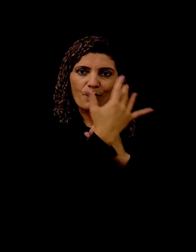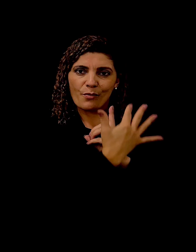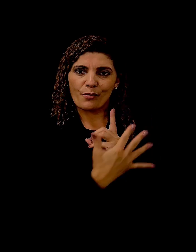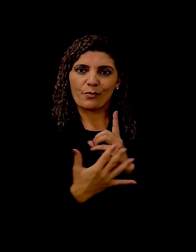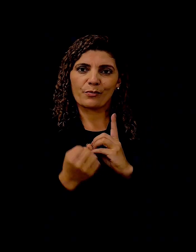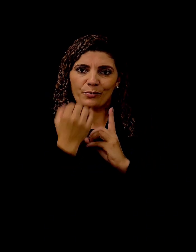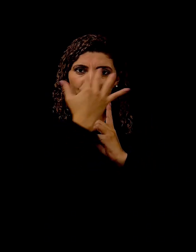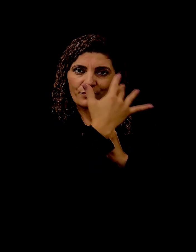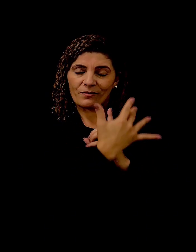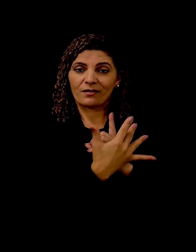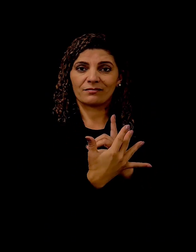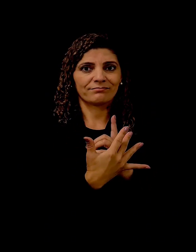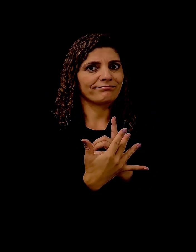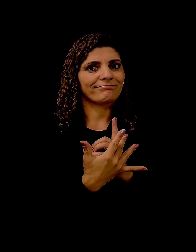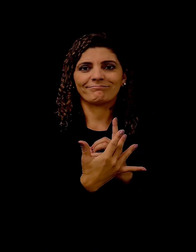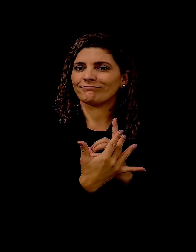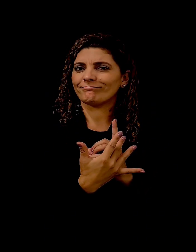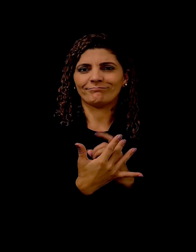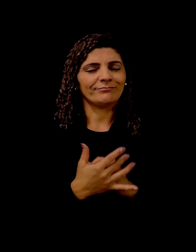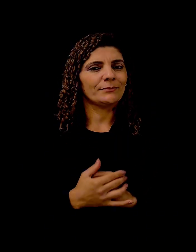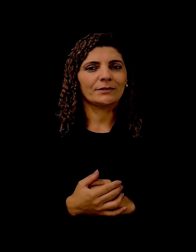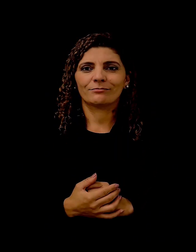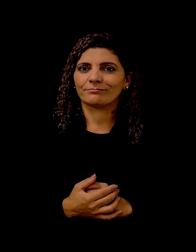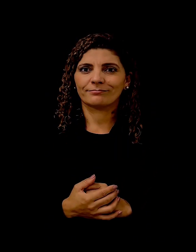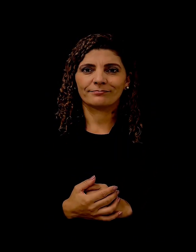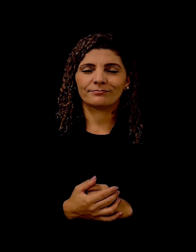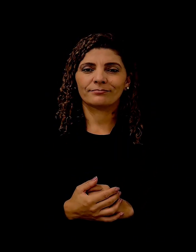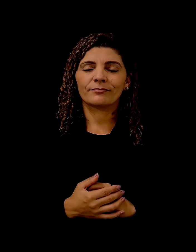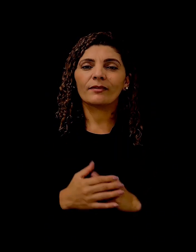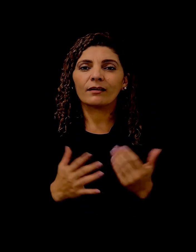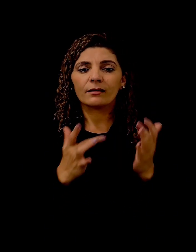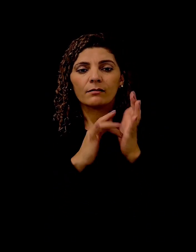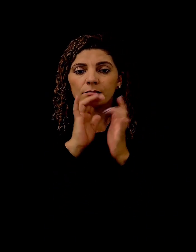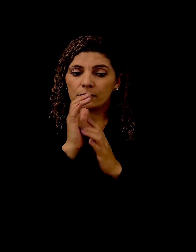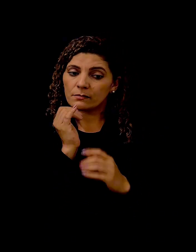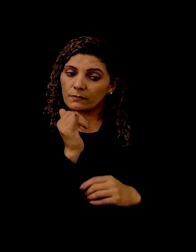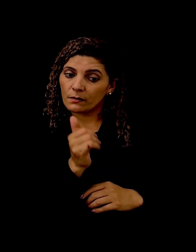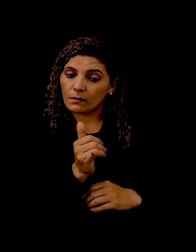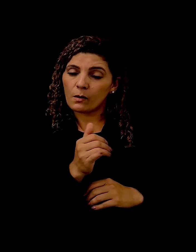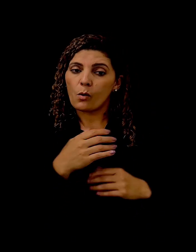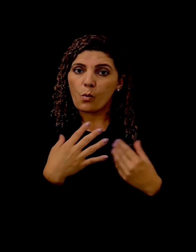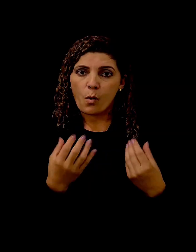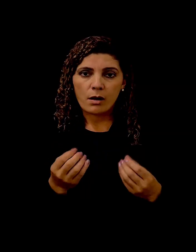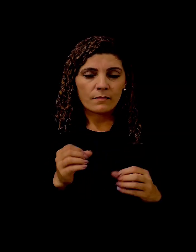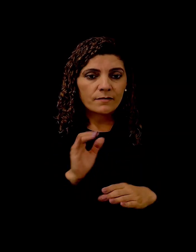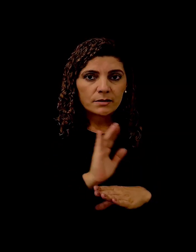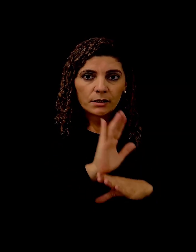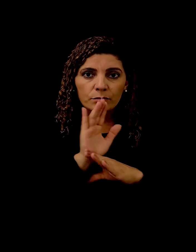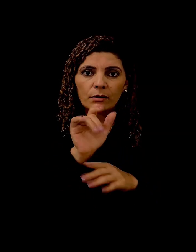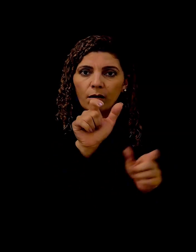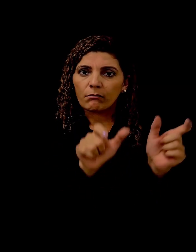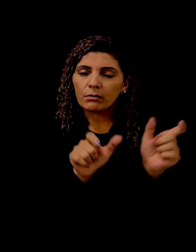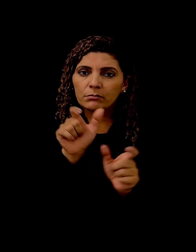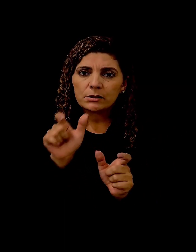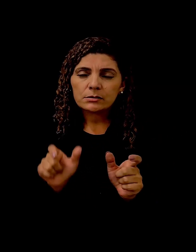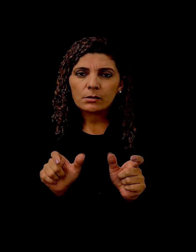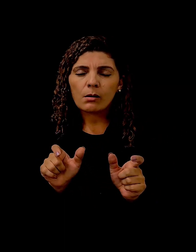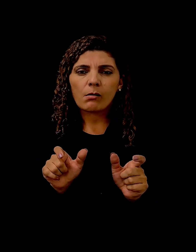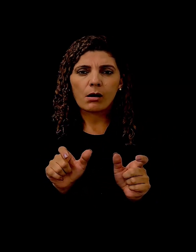mais necessitados. Ele diz, quando deres esmola, não saiba a tua mão esquerda o que faz a tua